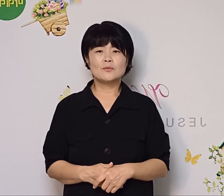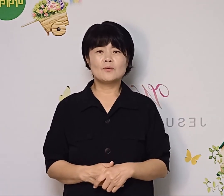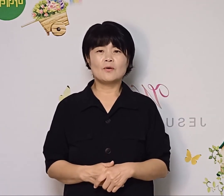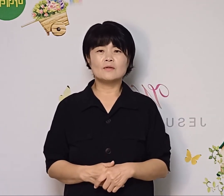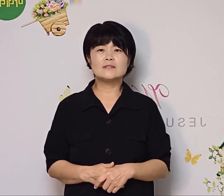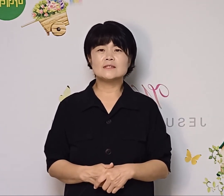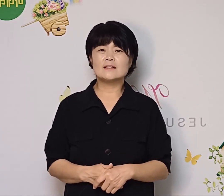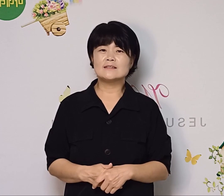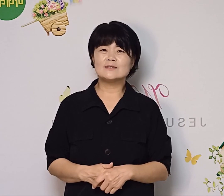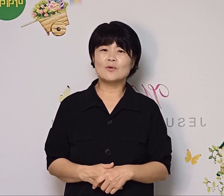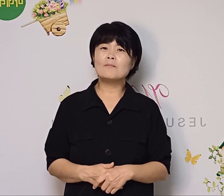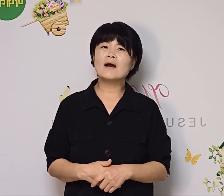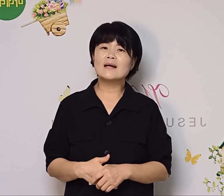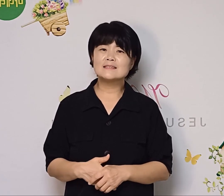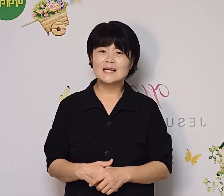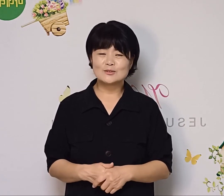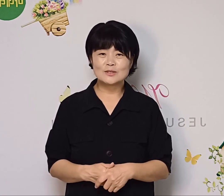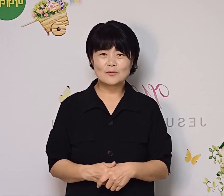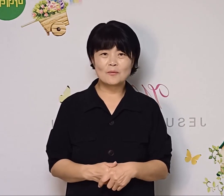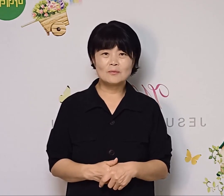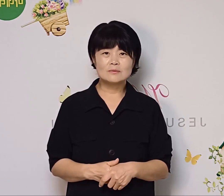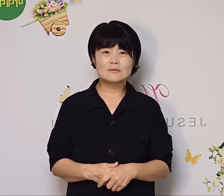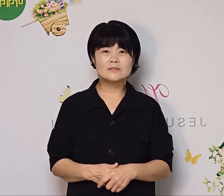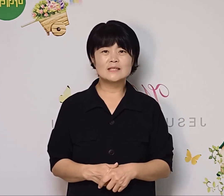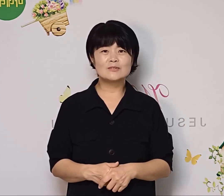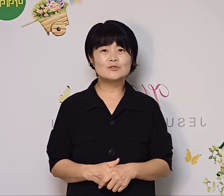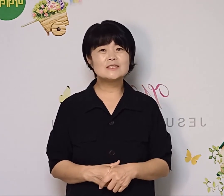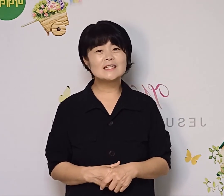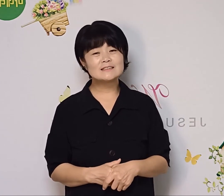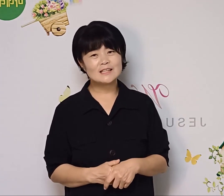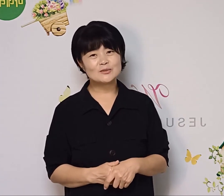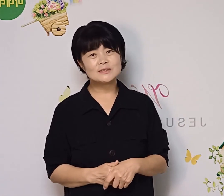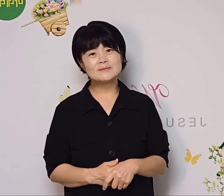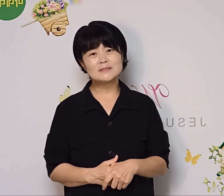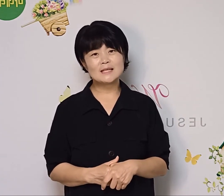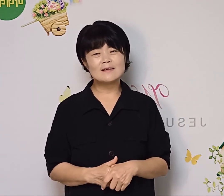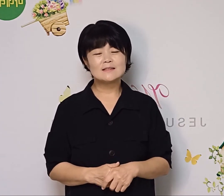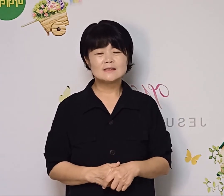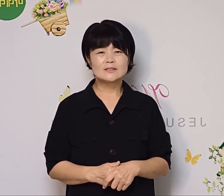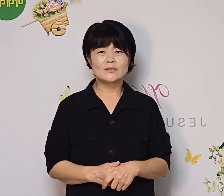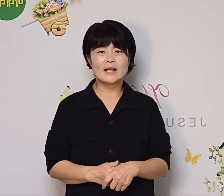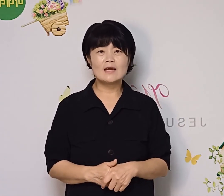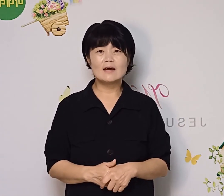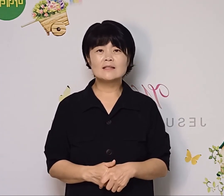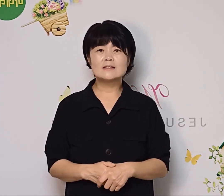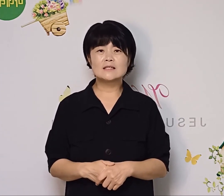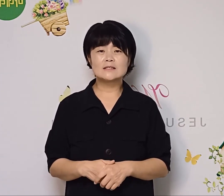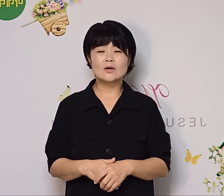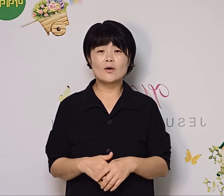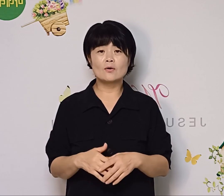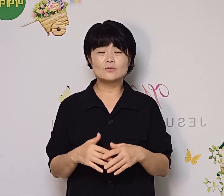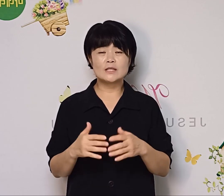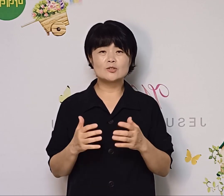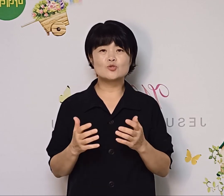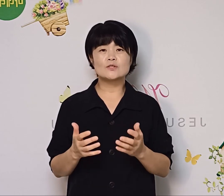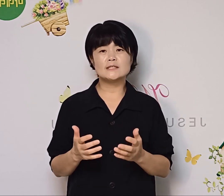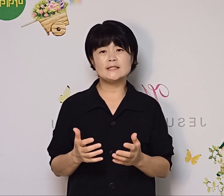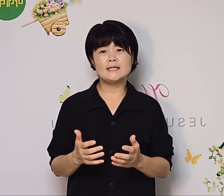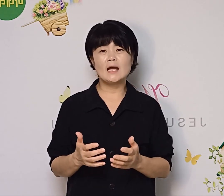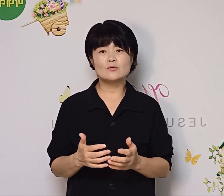또 어느 때는 원망하는 날도 있고 또 어느 때는 귀찮은 날도 있습니다. 그러나 하나님께서 우리에게 주어진 이